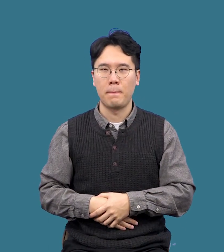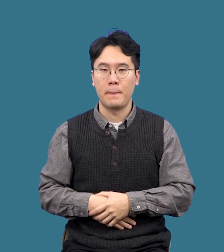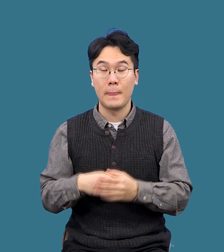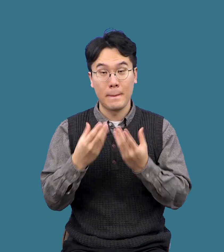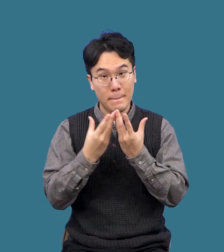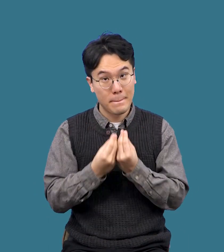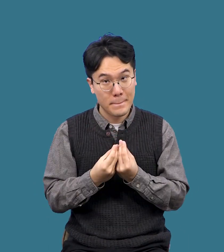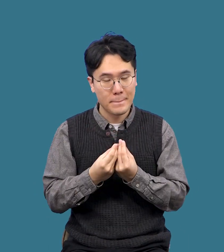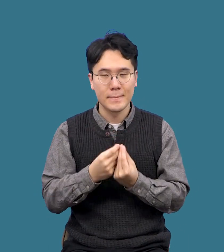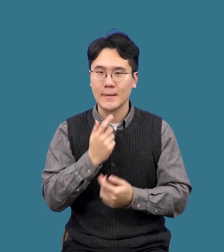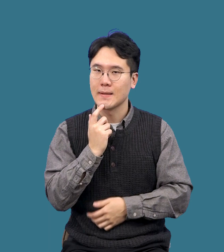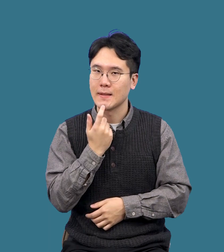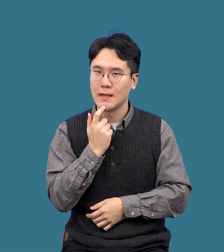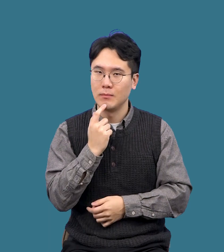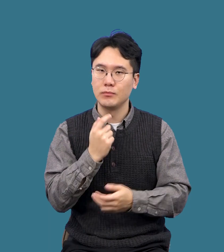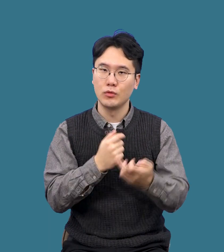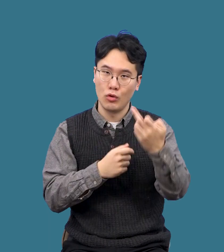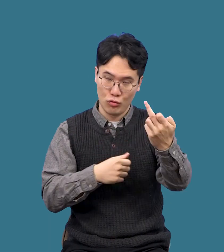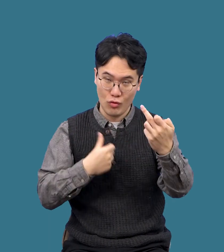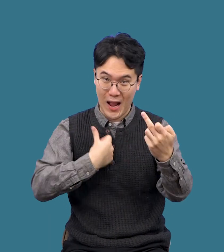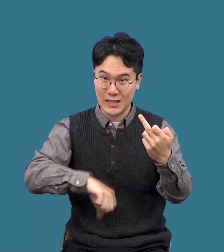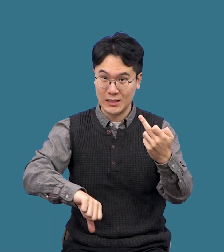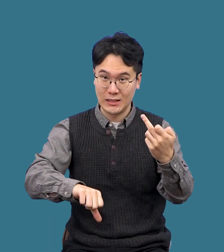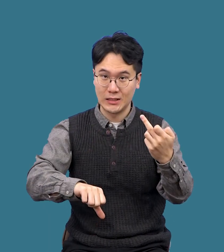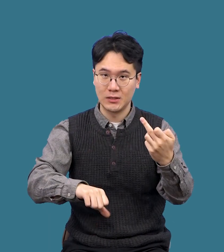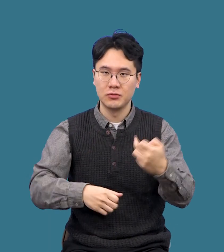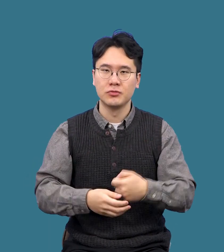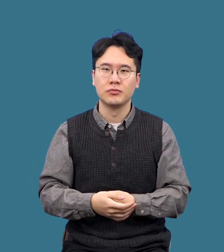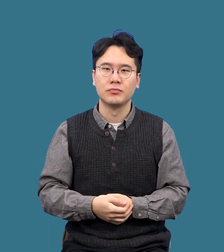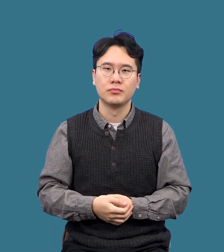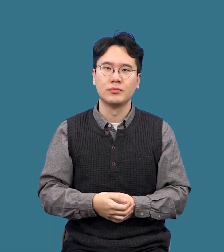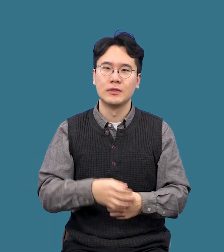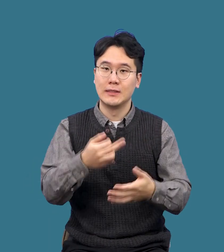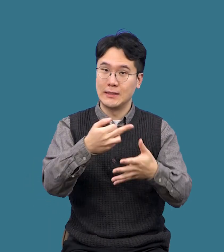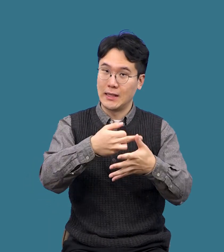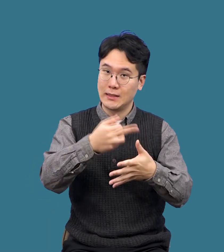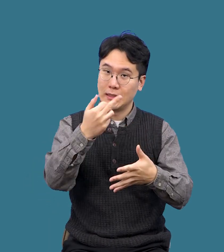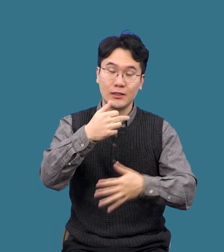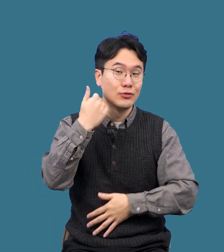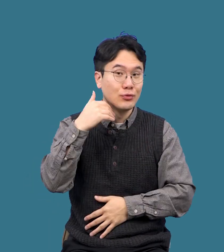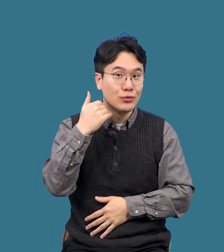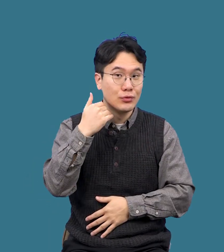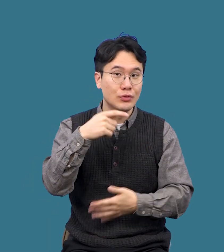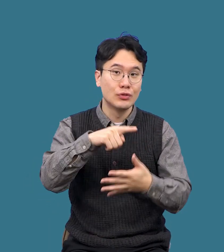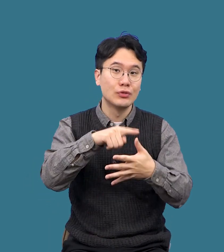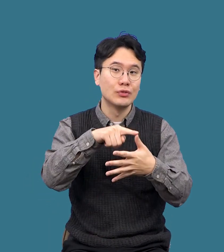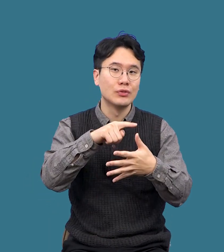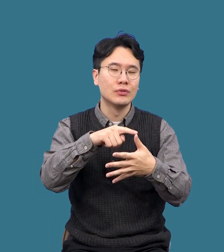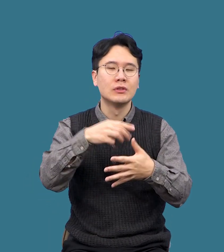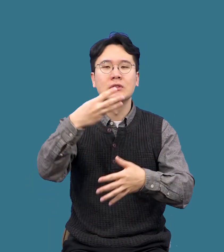그것이 12지파의 기원인데 그 중에 장자는 누구냐면 르벤이었어요.